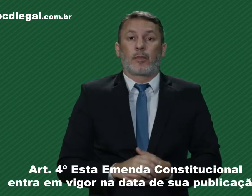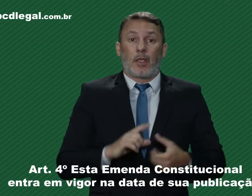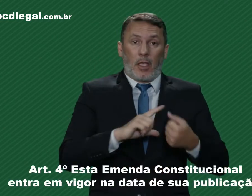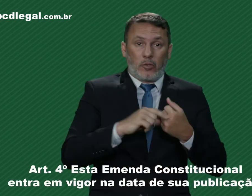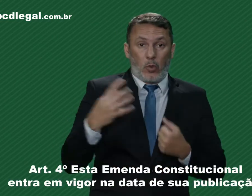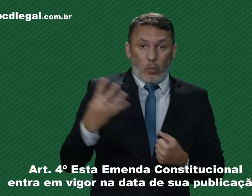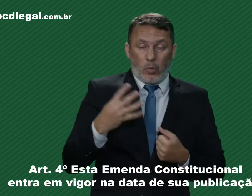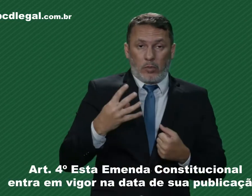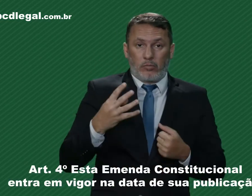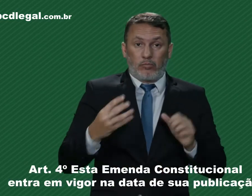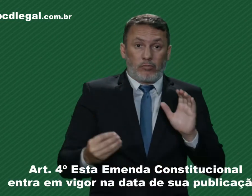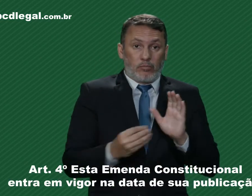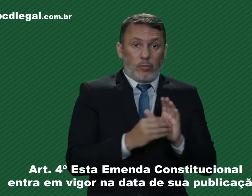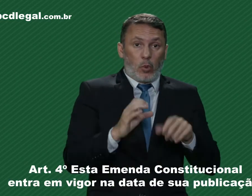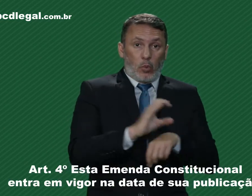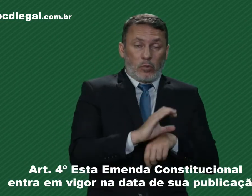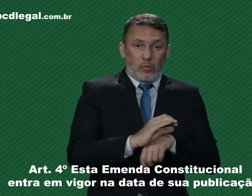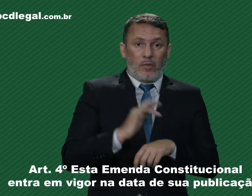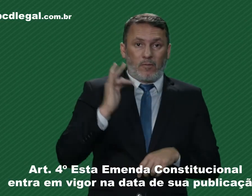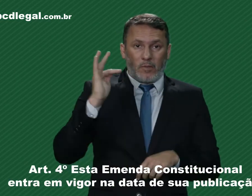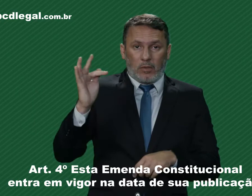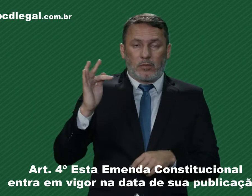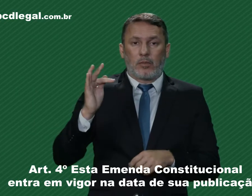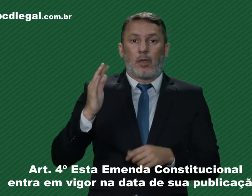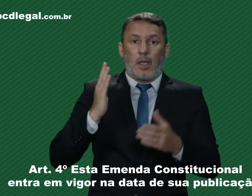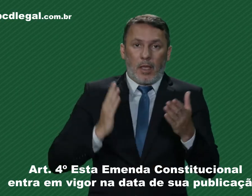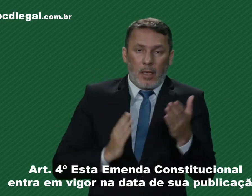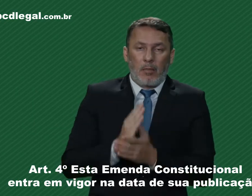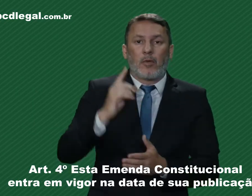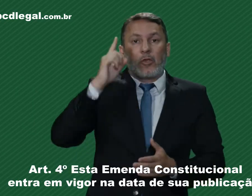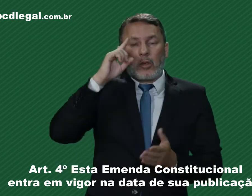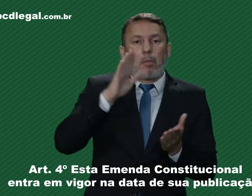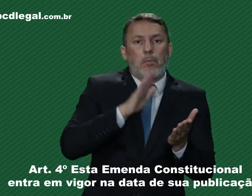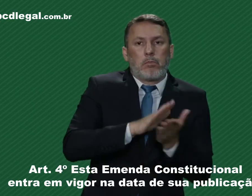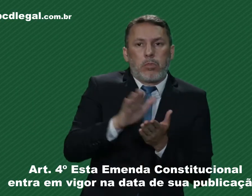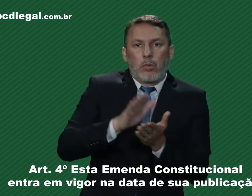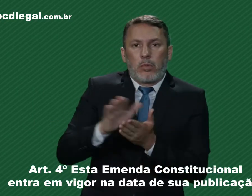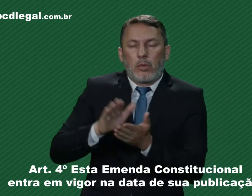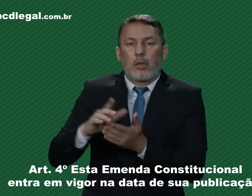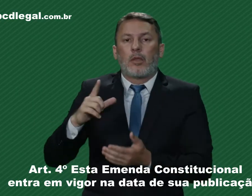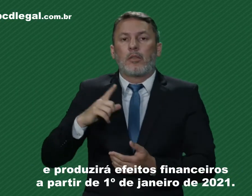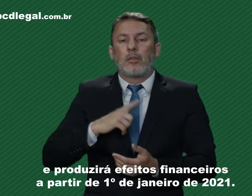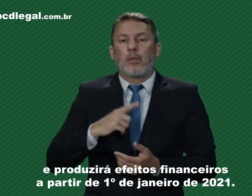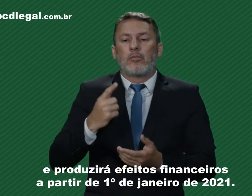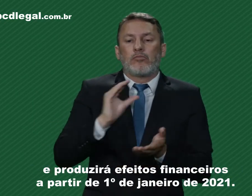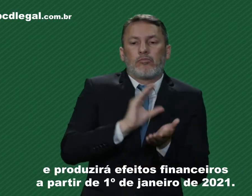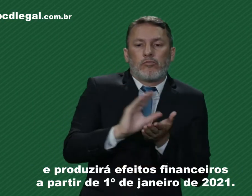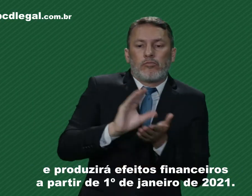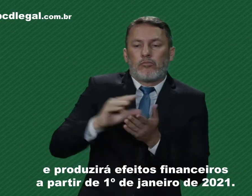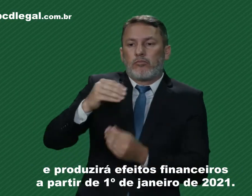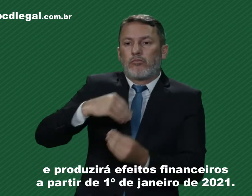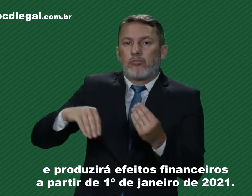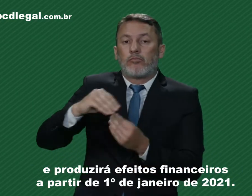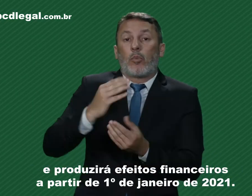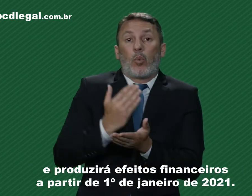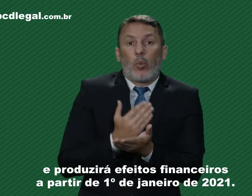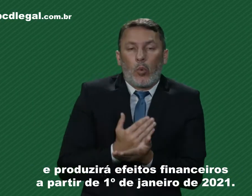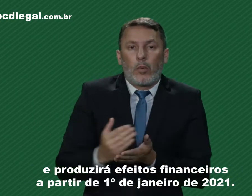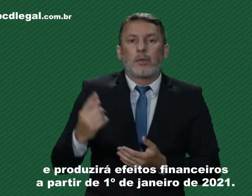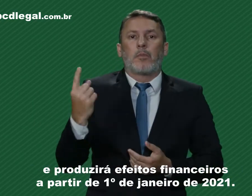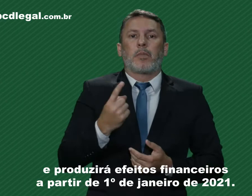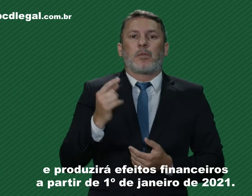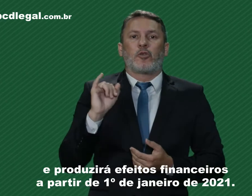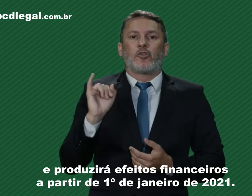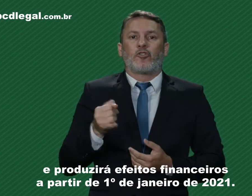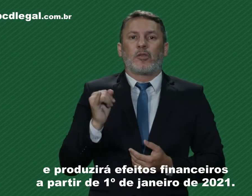Federal. Artigo 4º. Esta emenda constitucional entra em vigor na data de sua publicação e produzirá efeitos